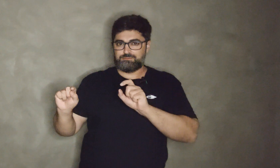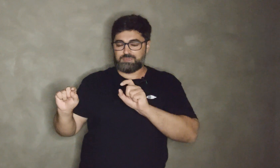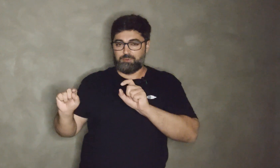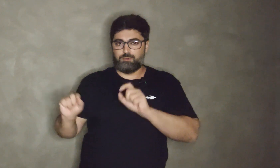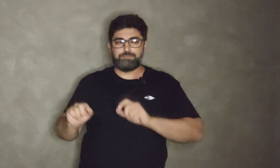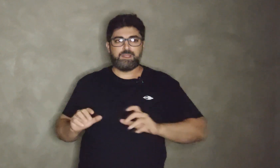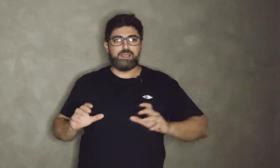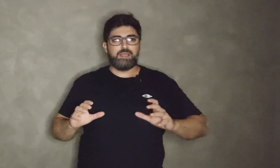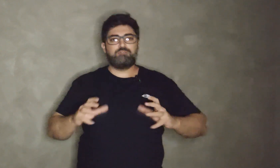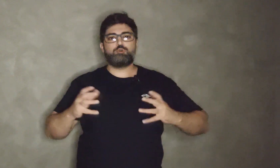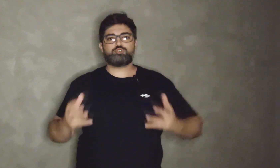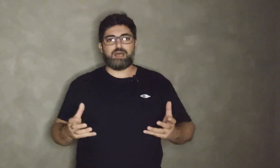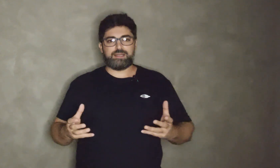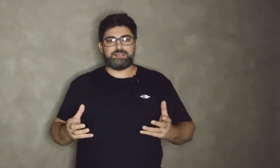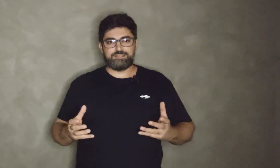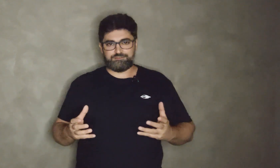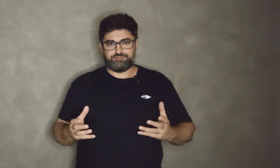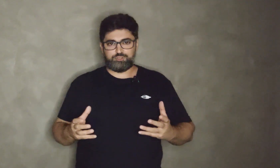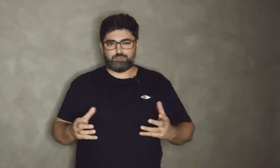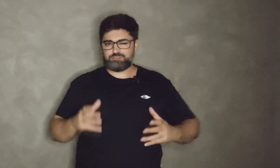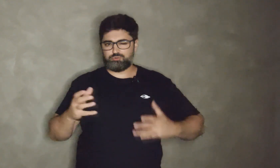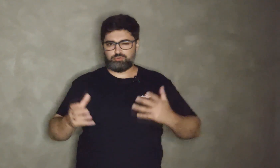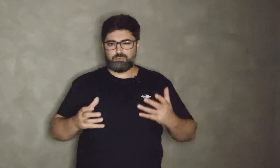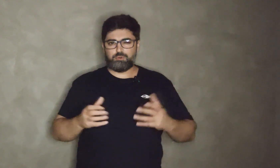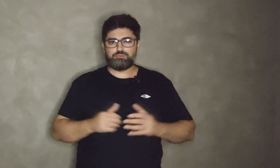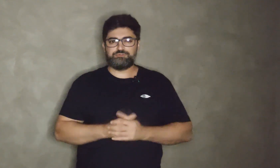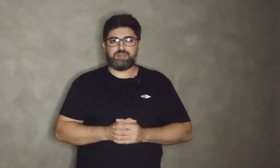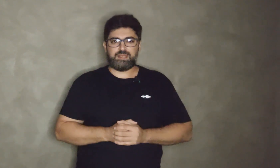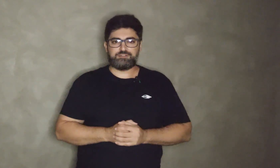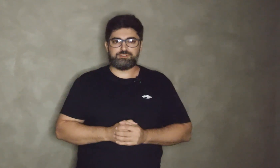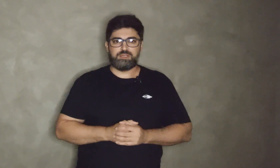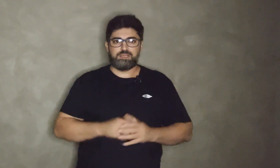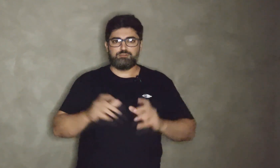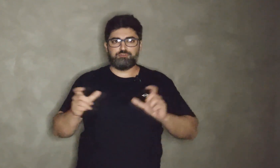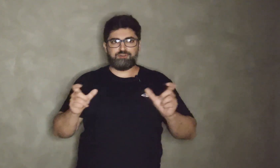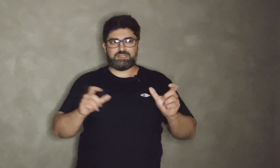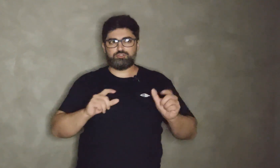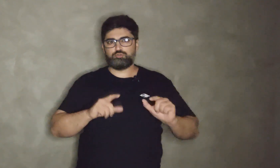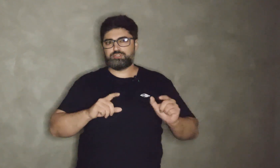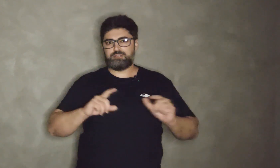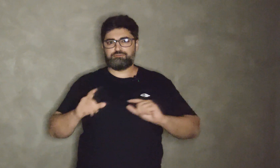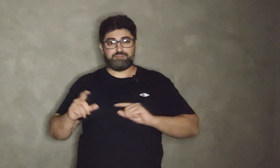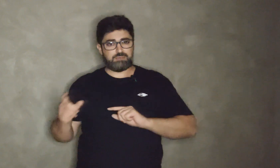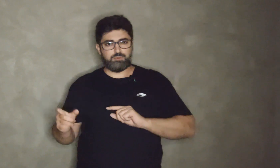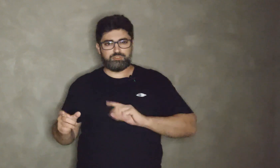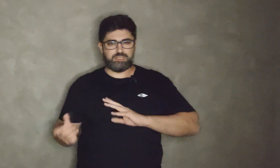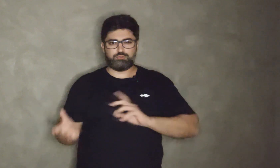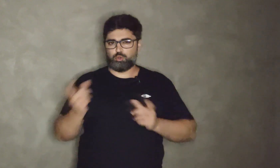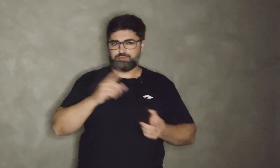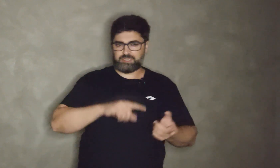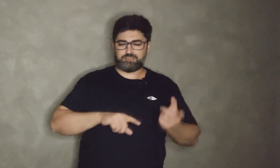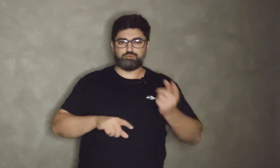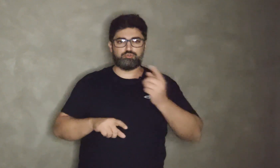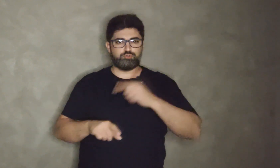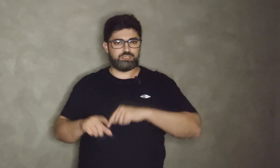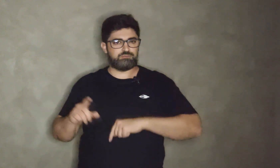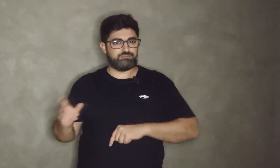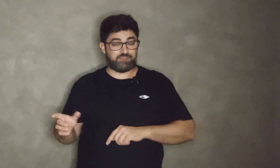tá bom? Eu vou usar aqui nesse vídeo uma estrutura um pouco diferente. Eu não vou falar de sujeito, verbo e objeto, ou objeto, sujeito e